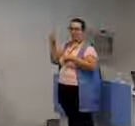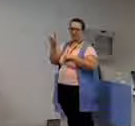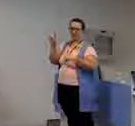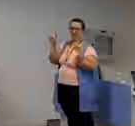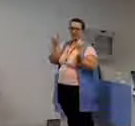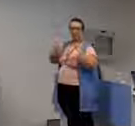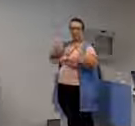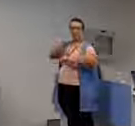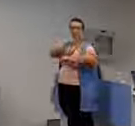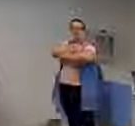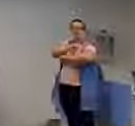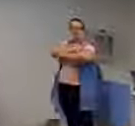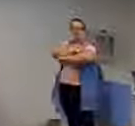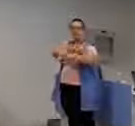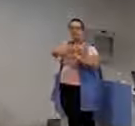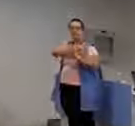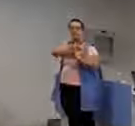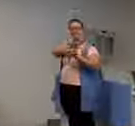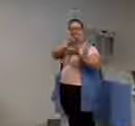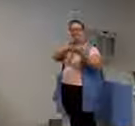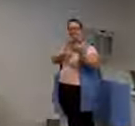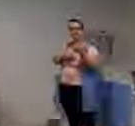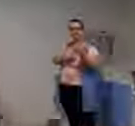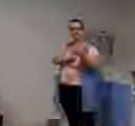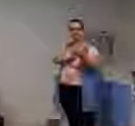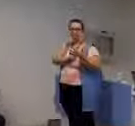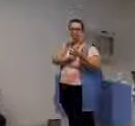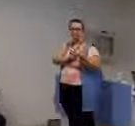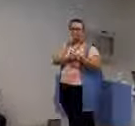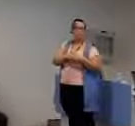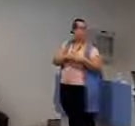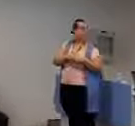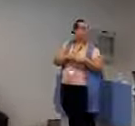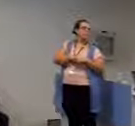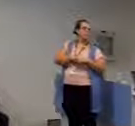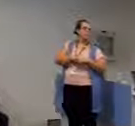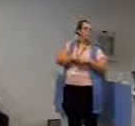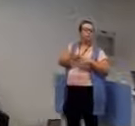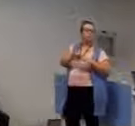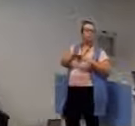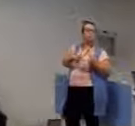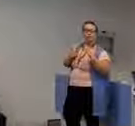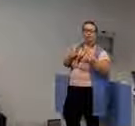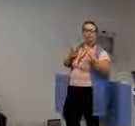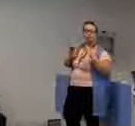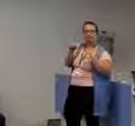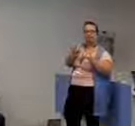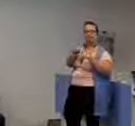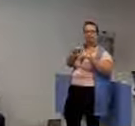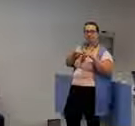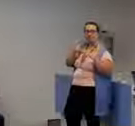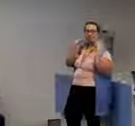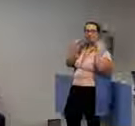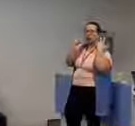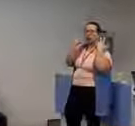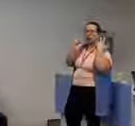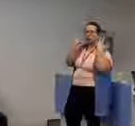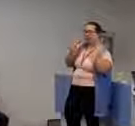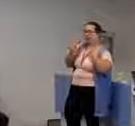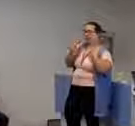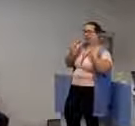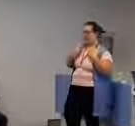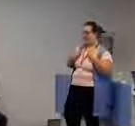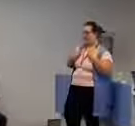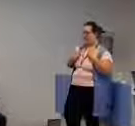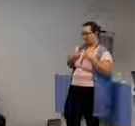estampo, componentes de estampagem, né, todos os itens e elementos normalizados e ou itens e